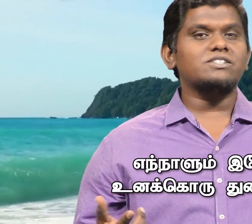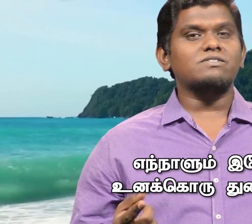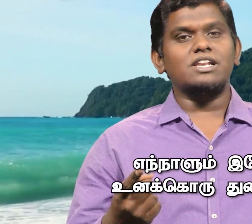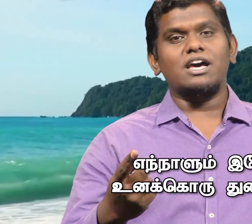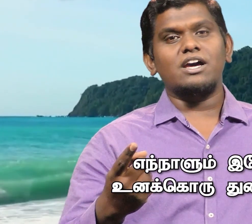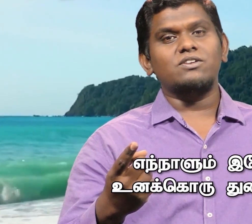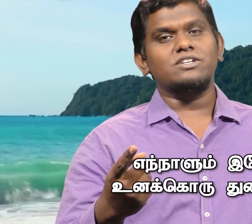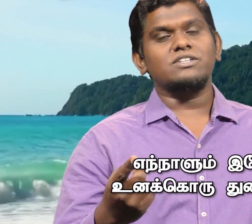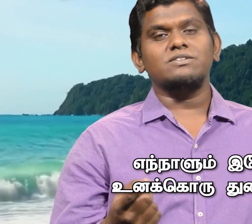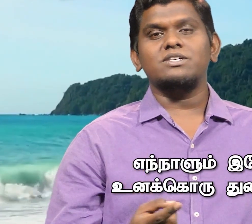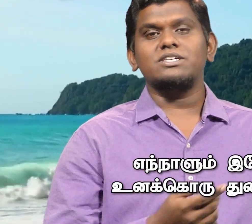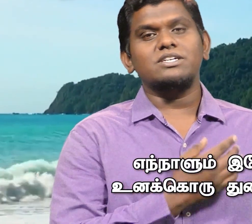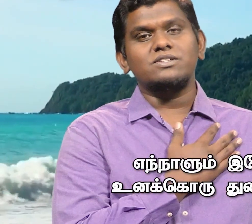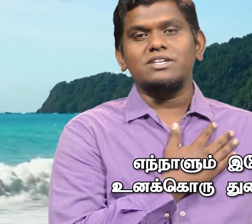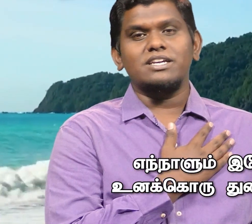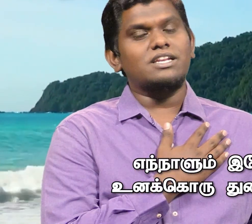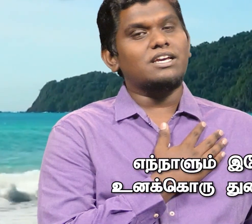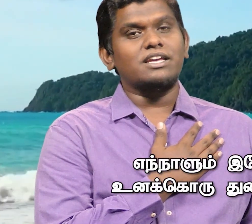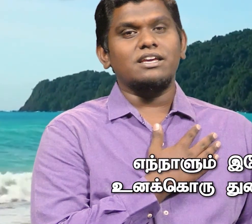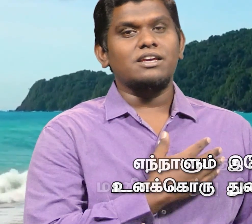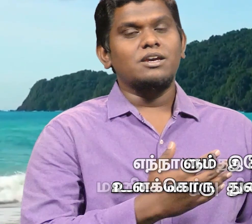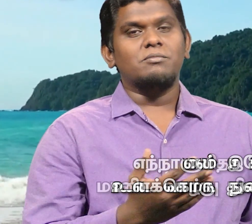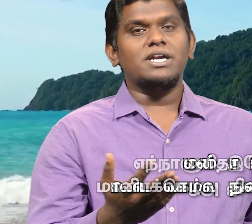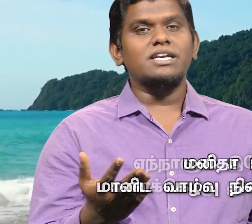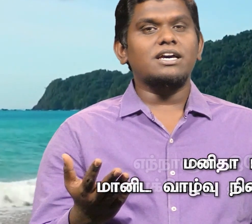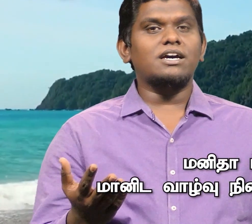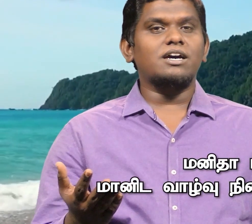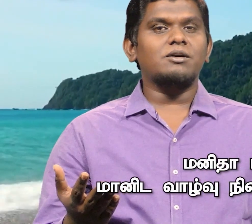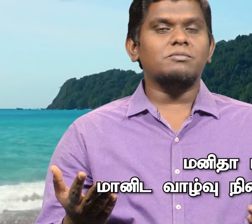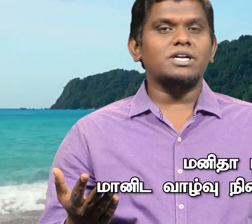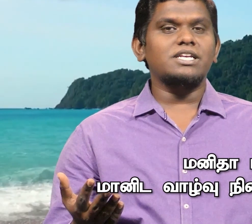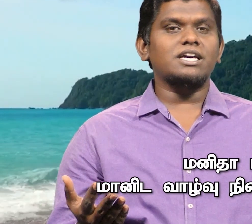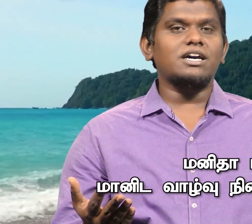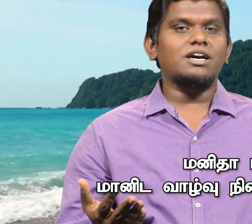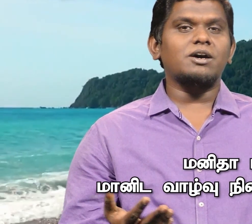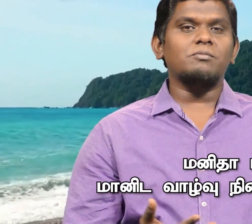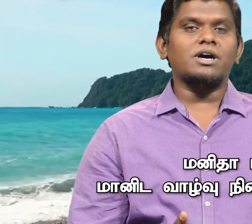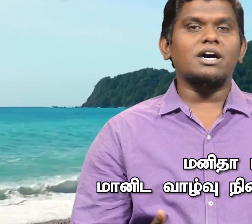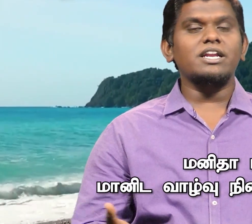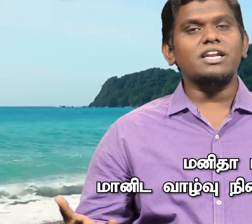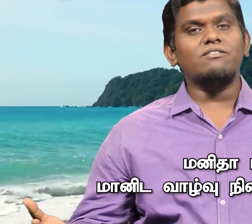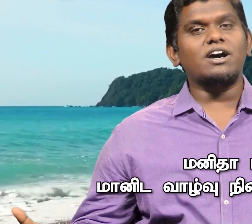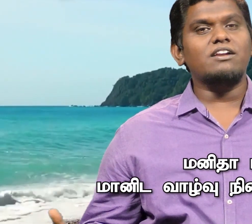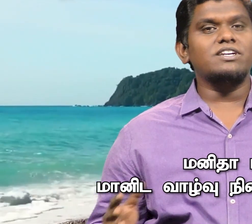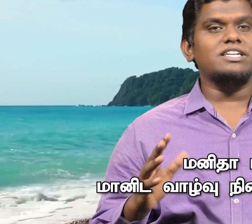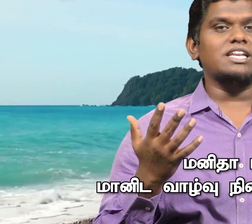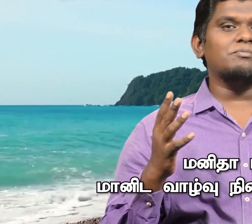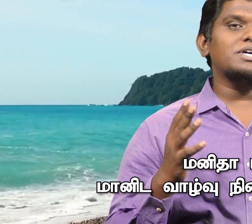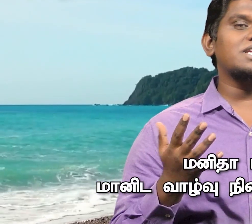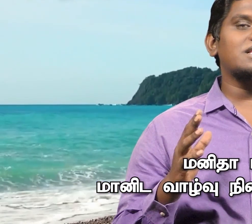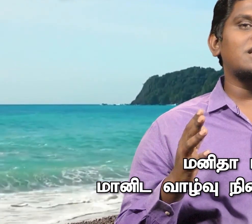என்னாலும் ஏசுவல்லால் உனக்கு ஒரு துணை இல்லையே மனிதா மனிதா மானிட